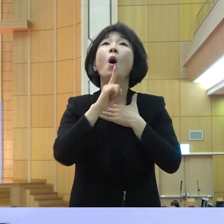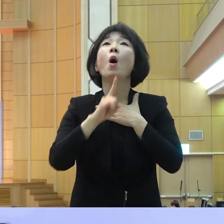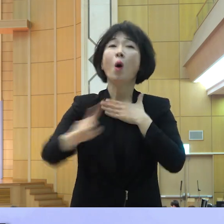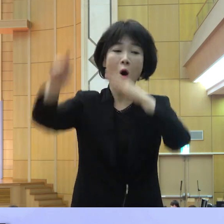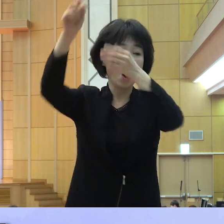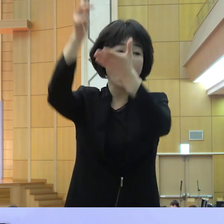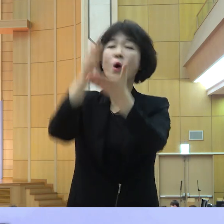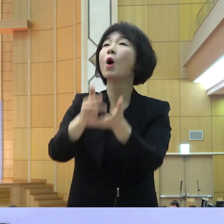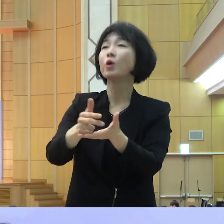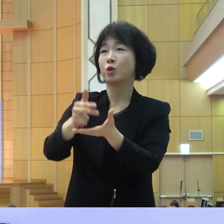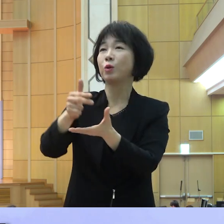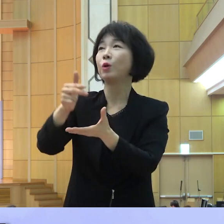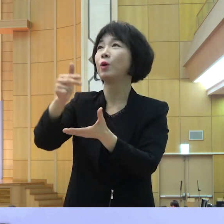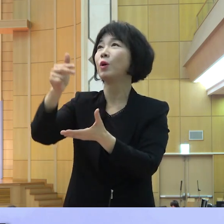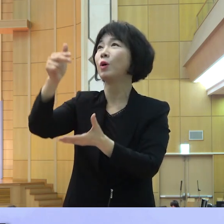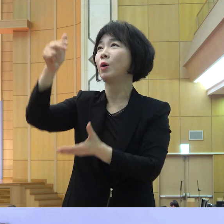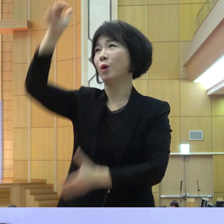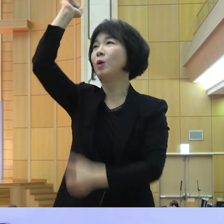오